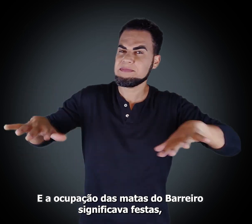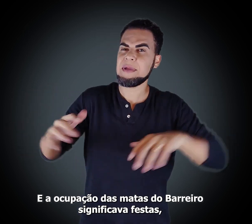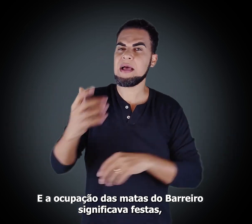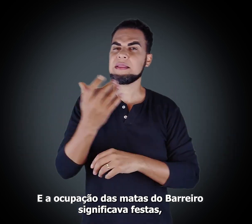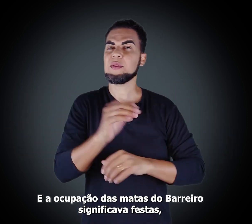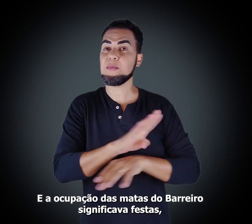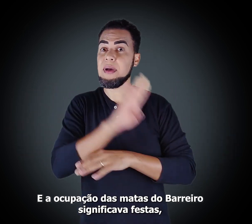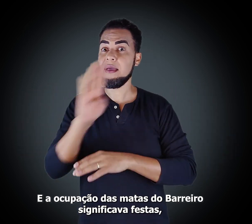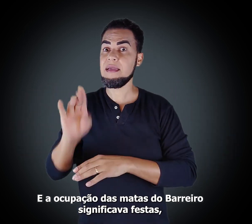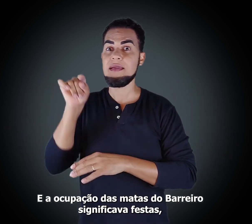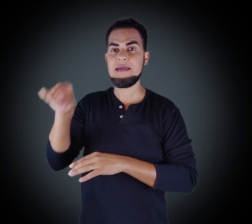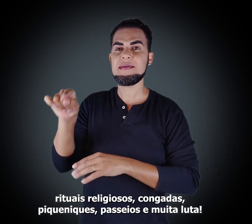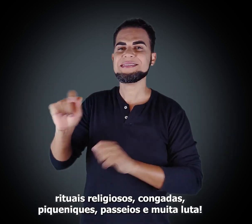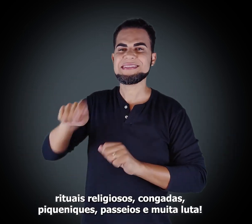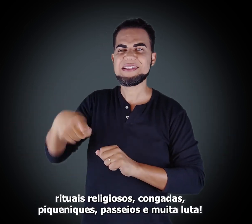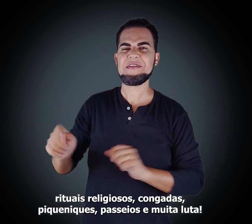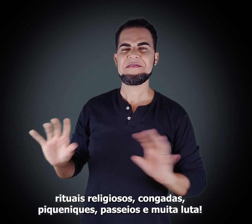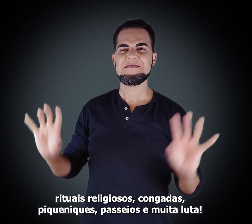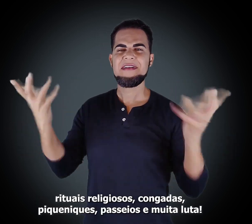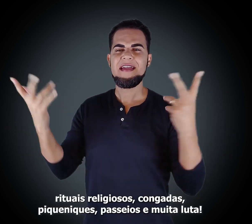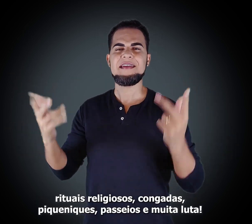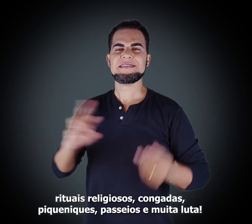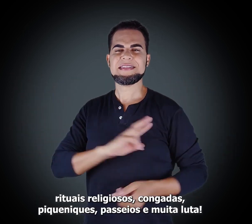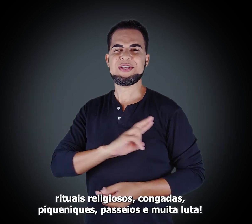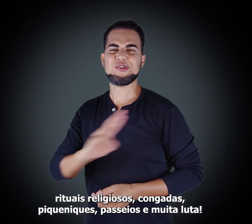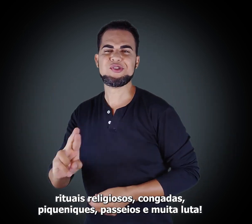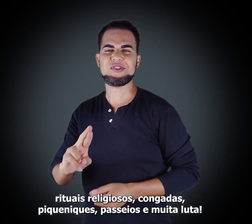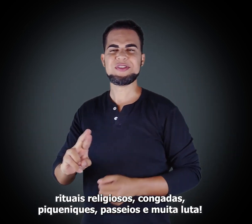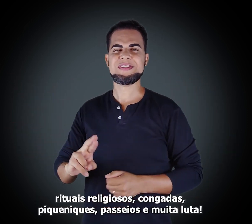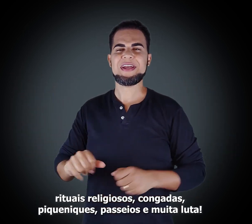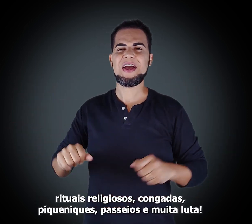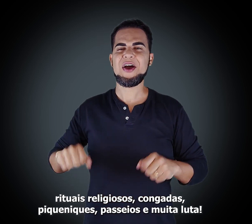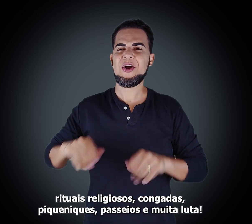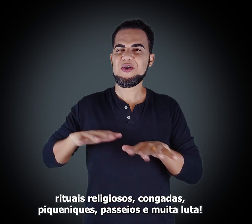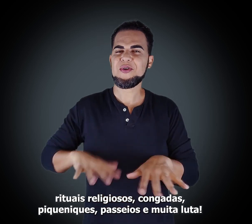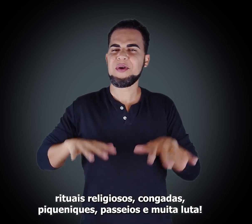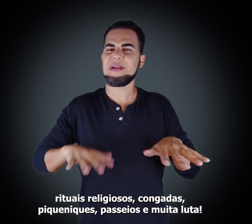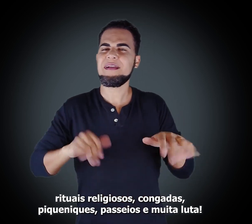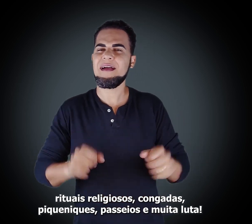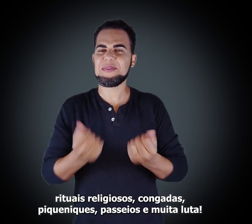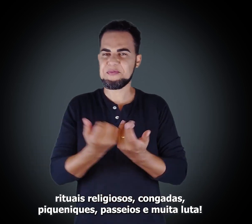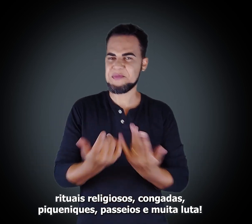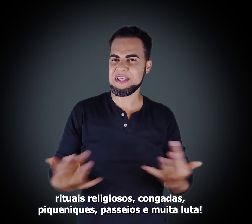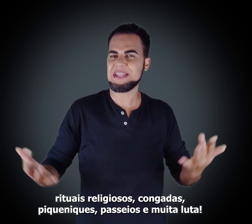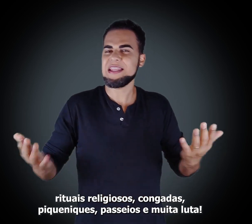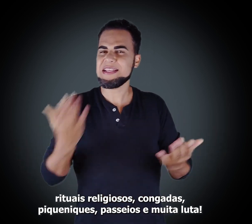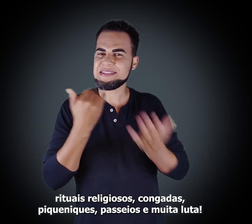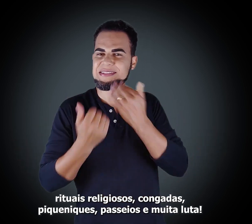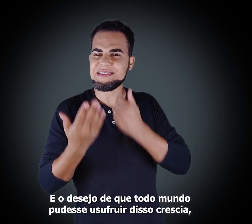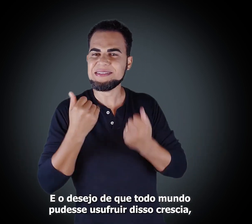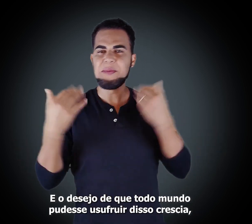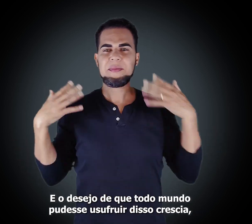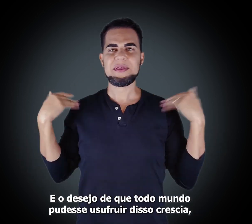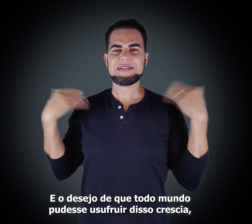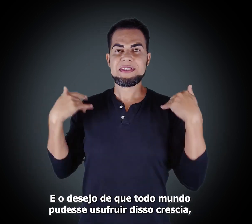Barreiro significava festas, rituais religiosos, congados, piqueniques, passeios e muita luta. E o desejo de que